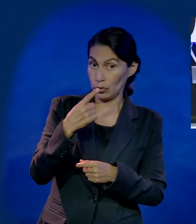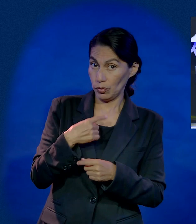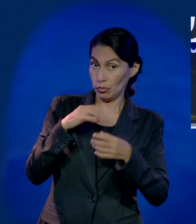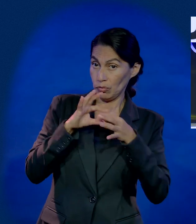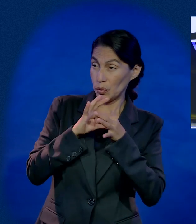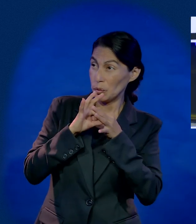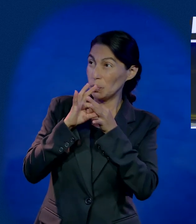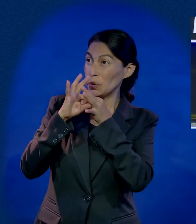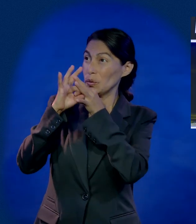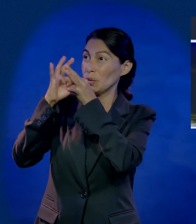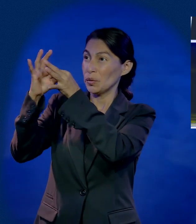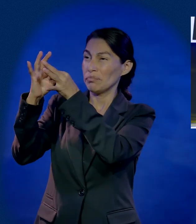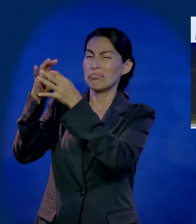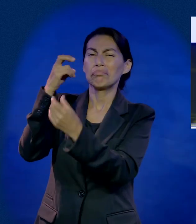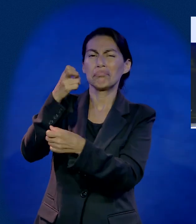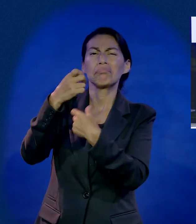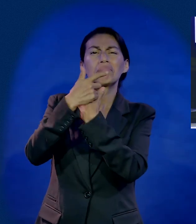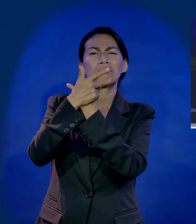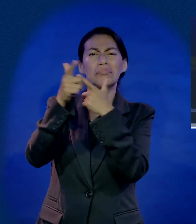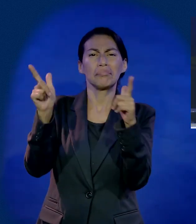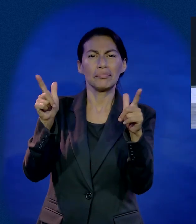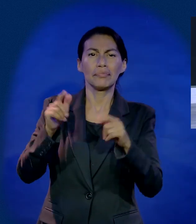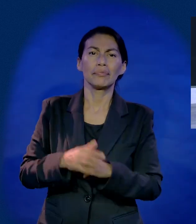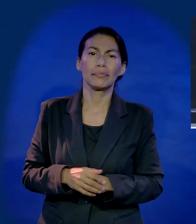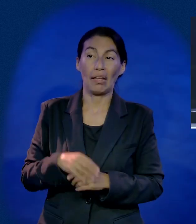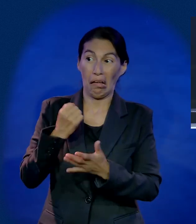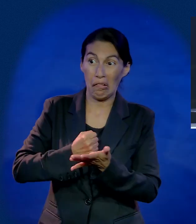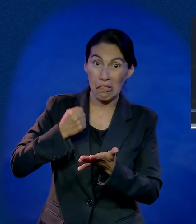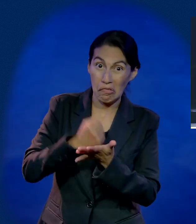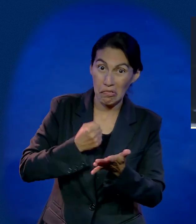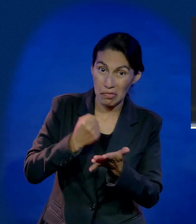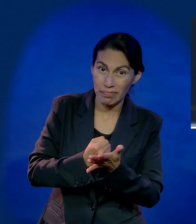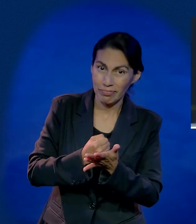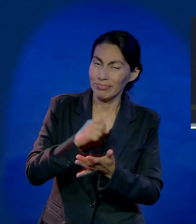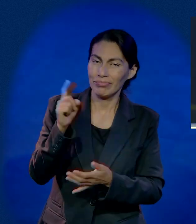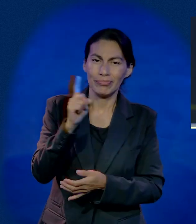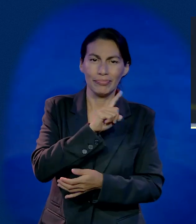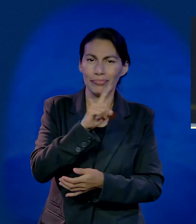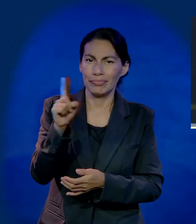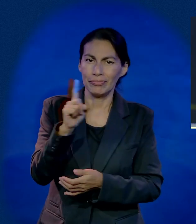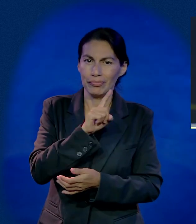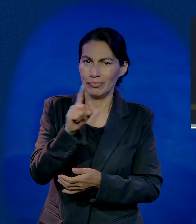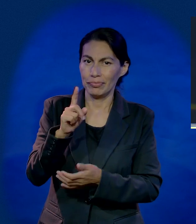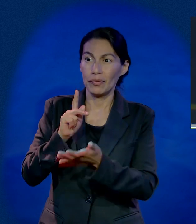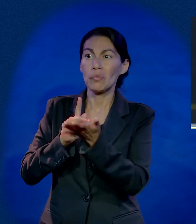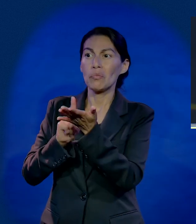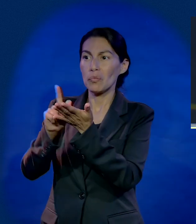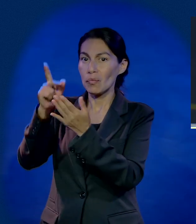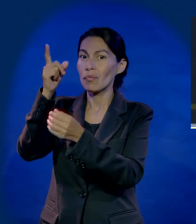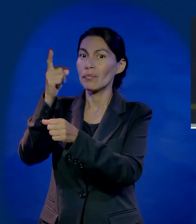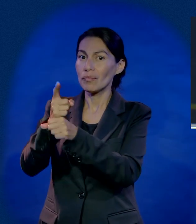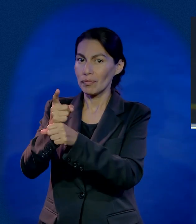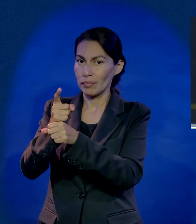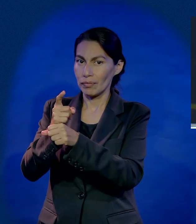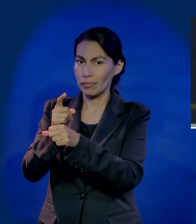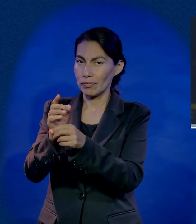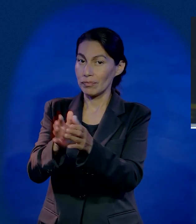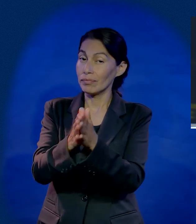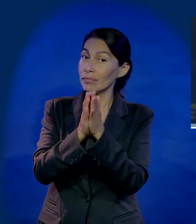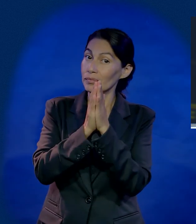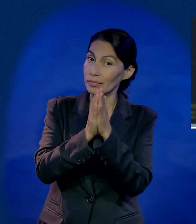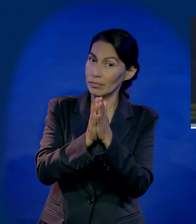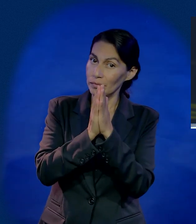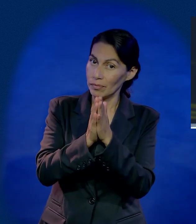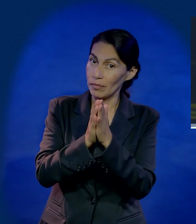Cristo es una relación de libertad. No debe ser forzado debe ser voluntario. Por favor,